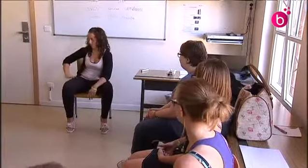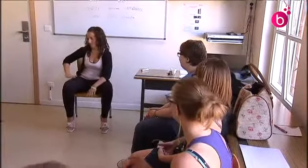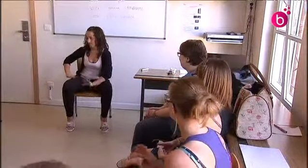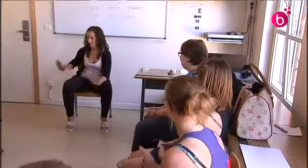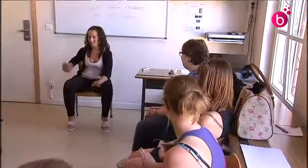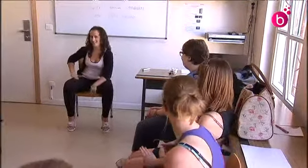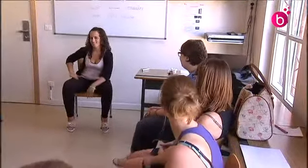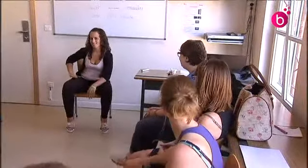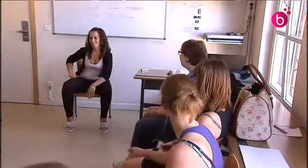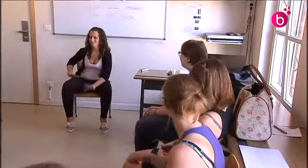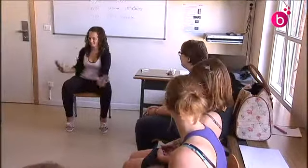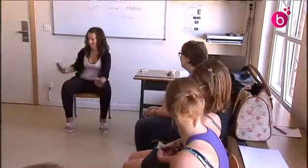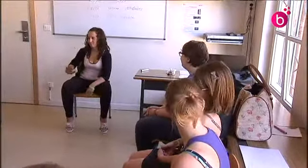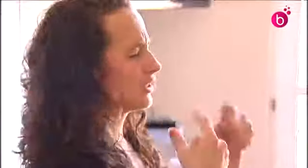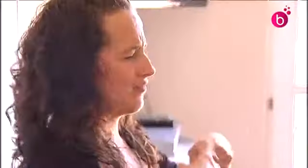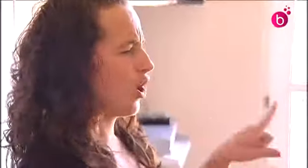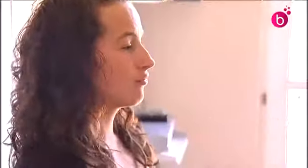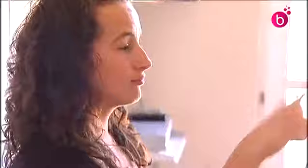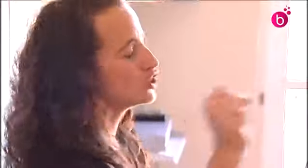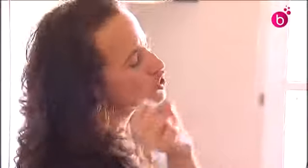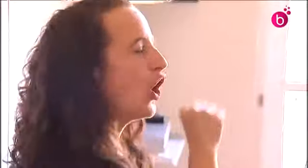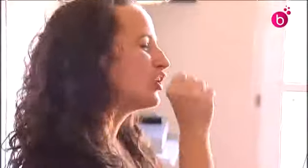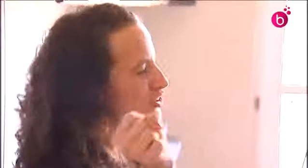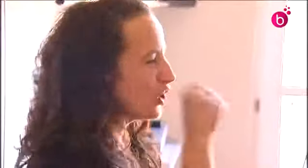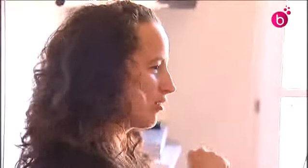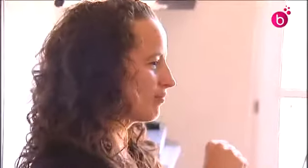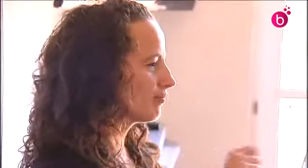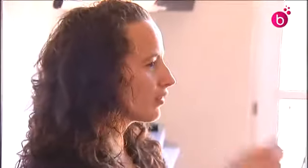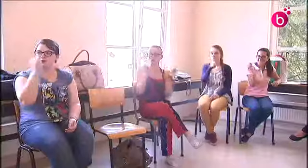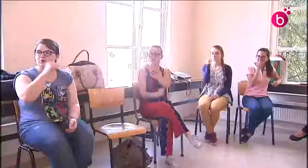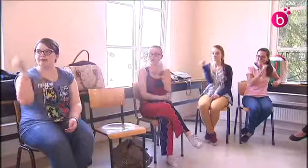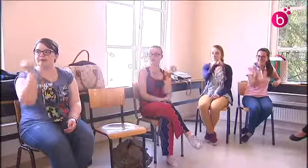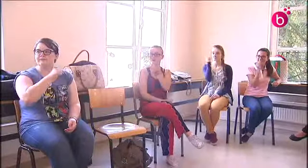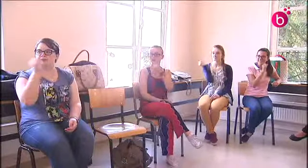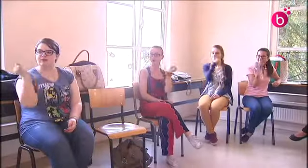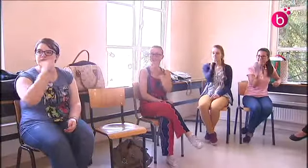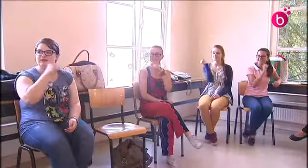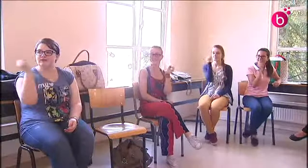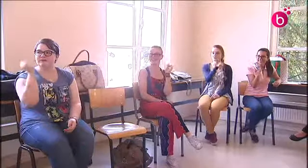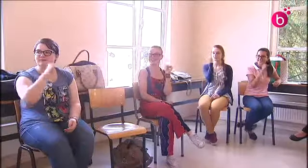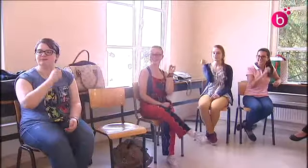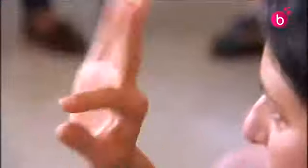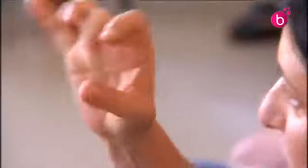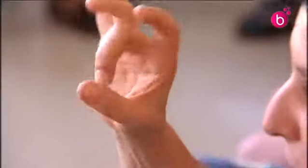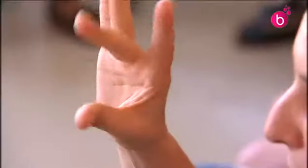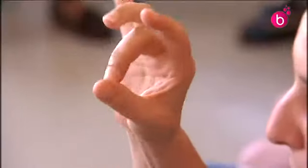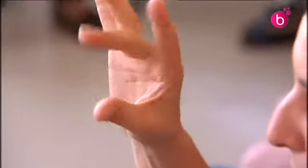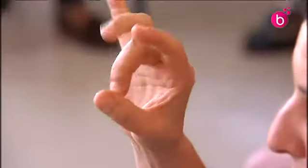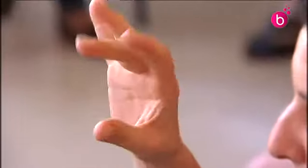Pas de bavardage, seulement quelques rires étouffés. Nous nous trouvons dans la classe de première année en interprétation en langue des signes de l'Institut